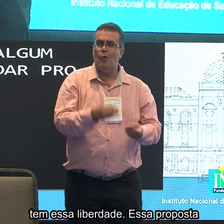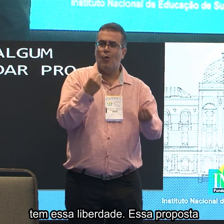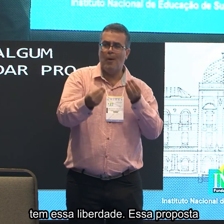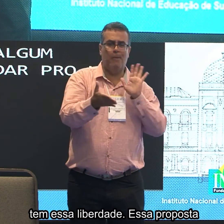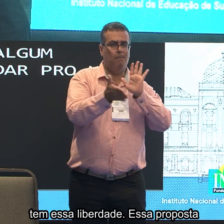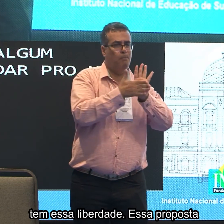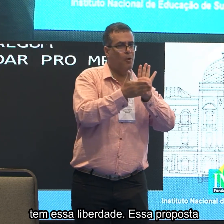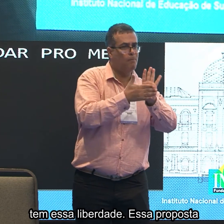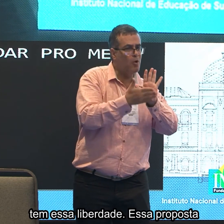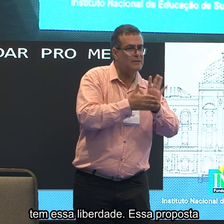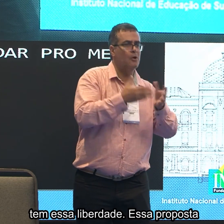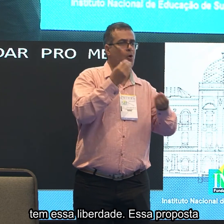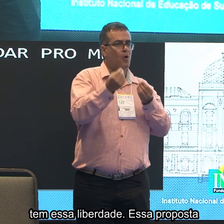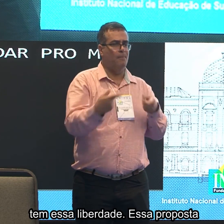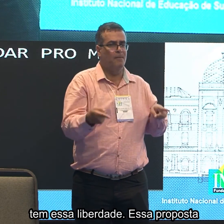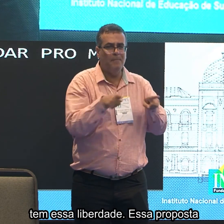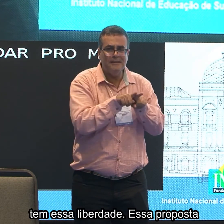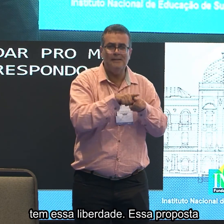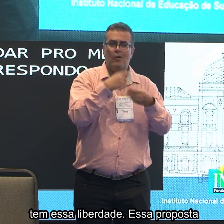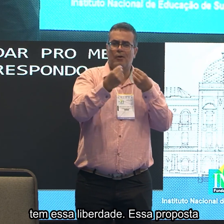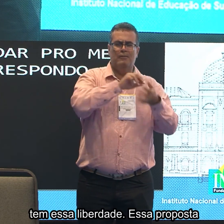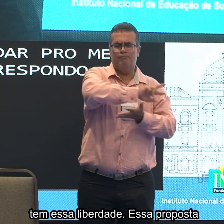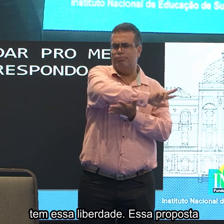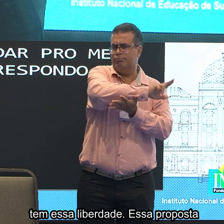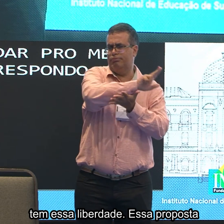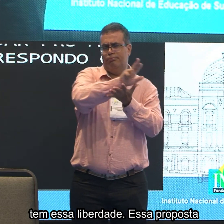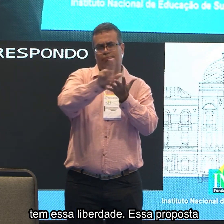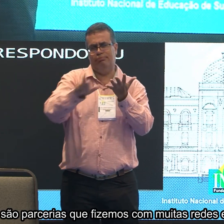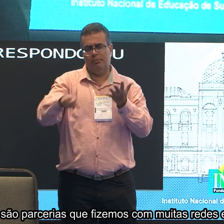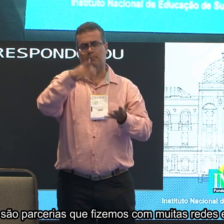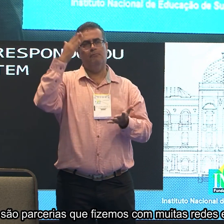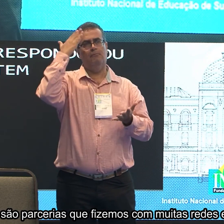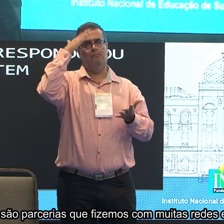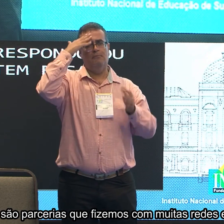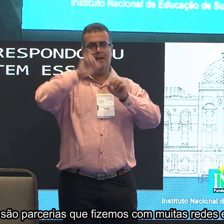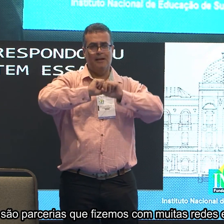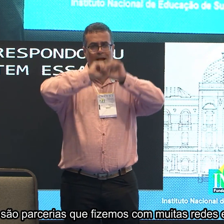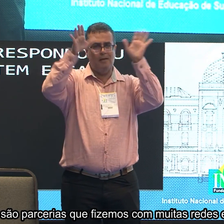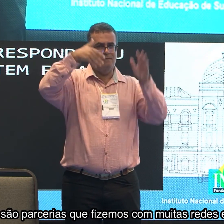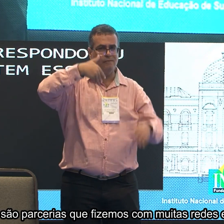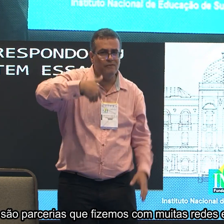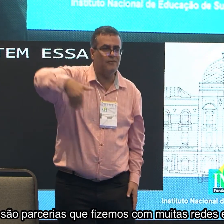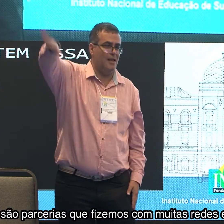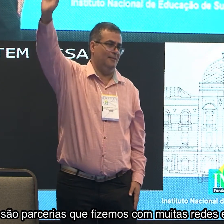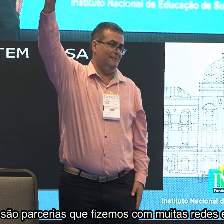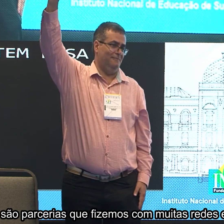Tá bom? Ter essa liberdade. E essa proposta são parcerias que fizemos com muitas